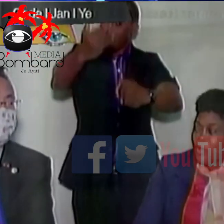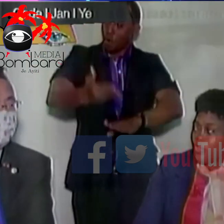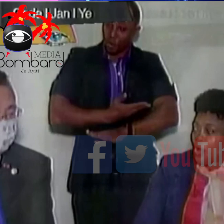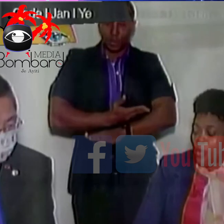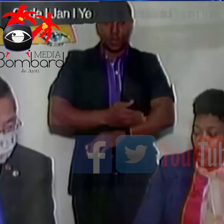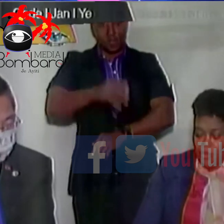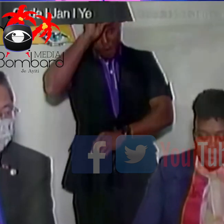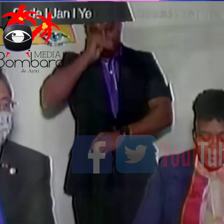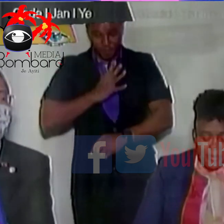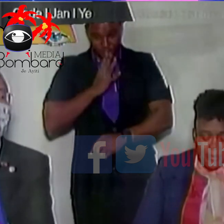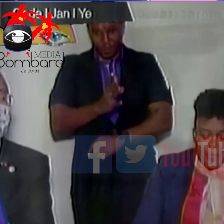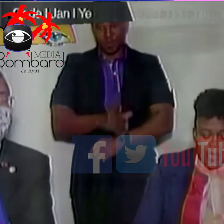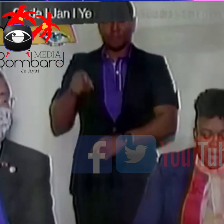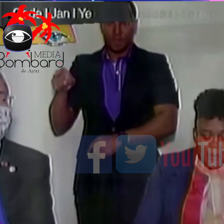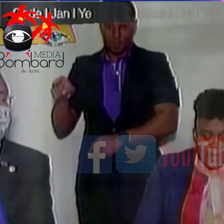Richard Wenjongku,